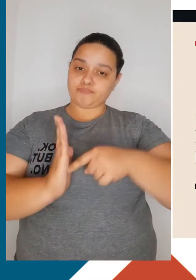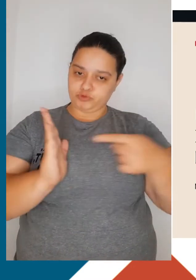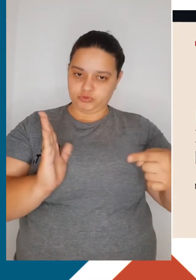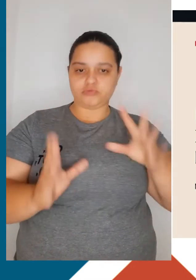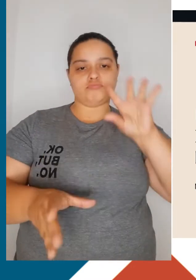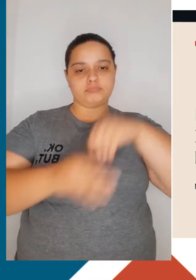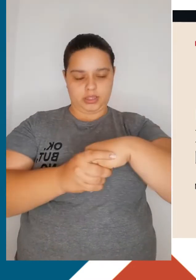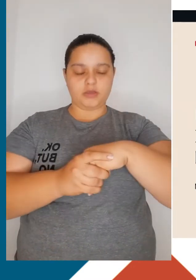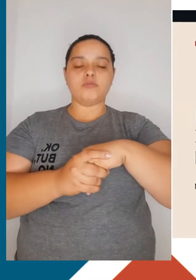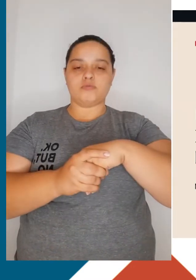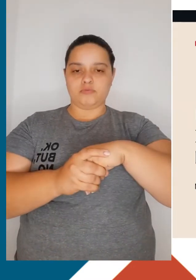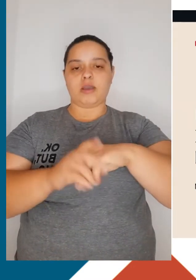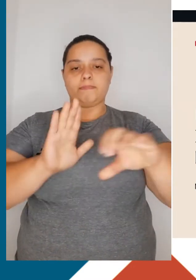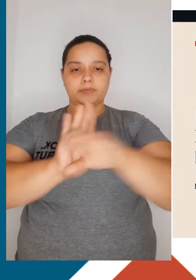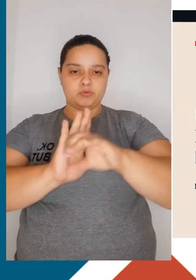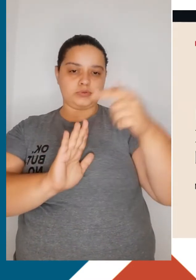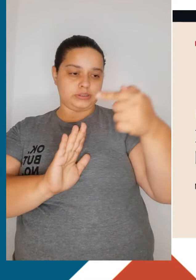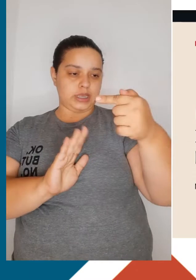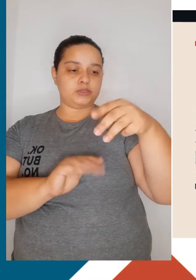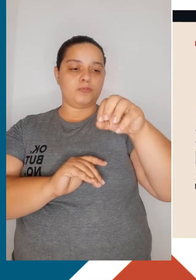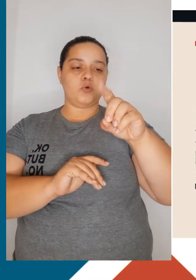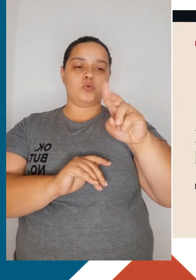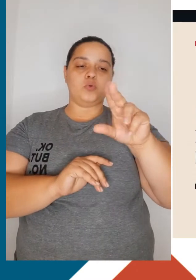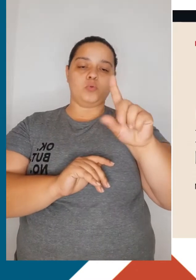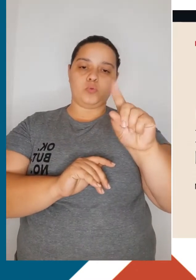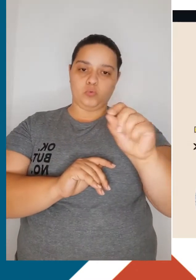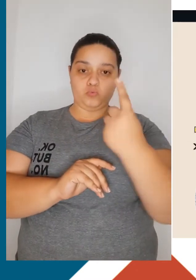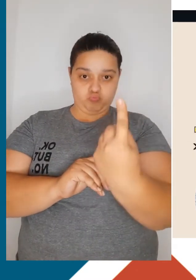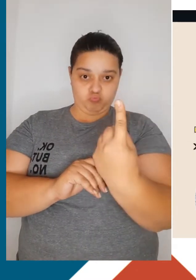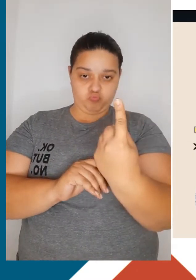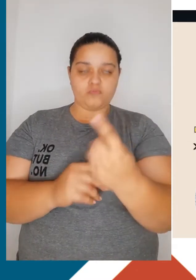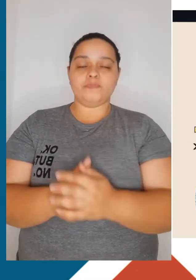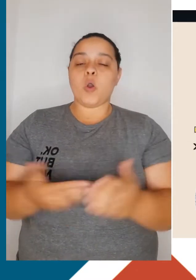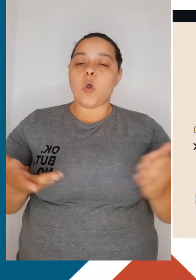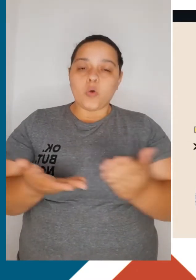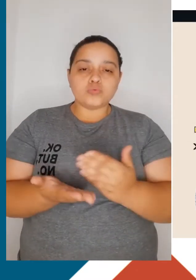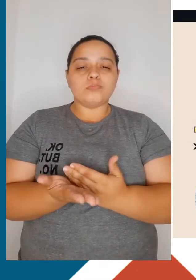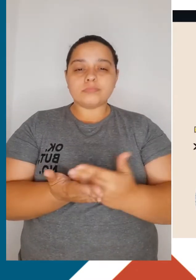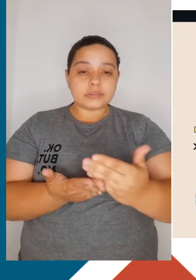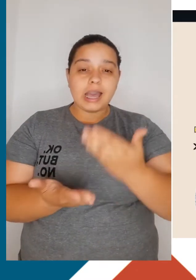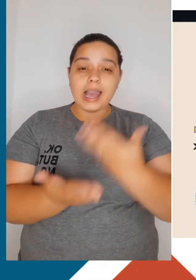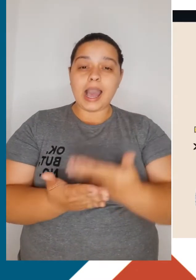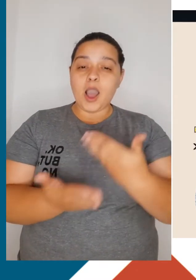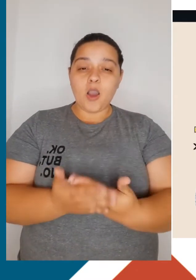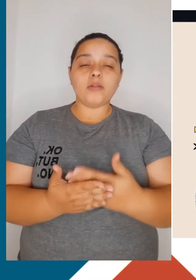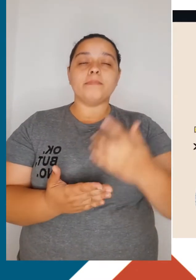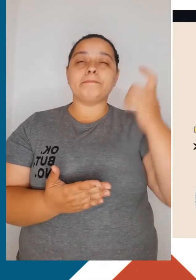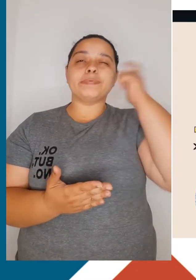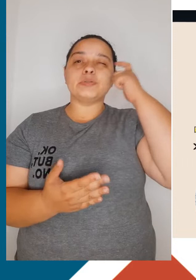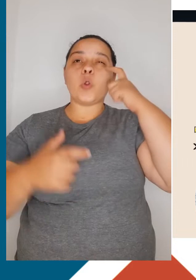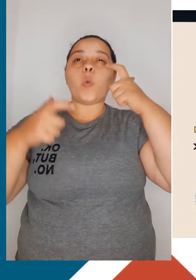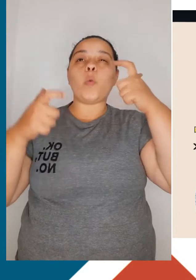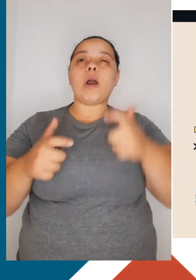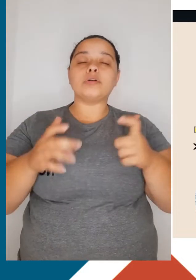de vocês no capítulo 7, tá? O módulo 1. Bom, a gente pode começar essa aula se situando no tempo